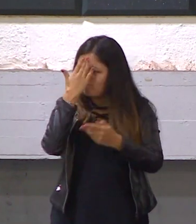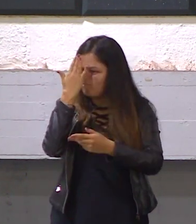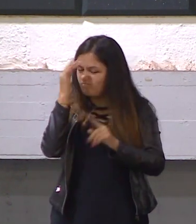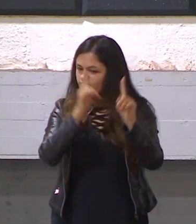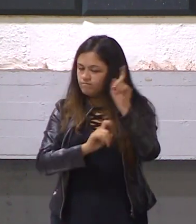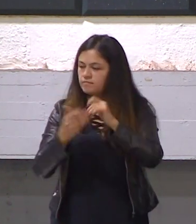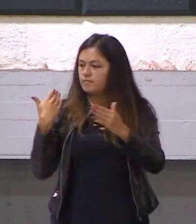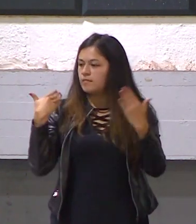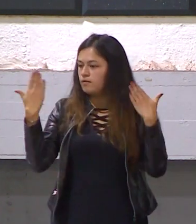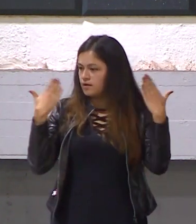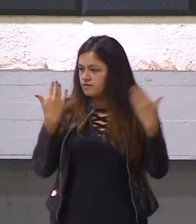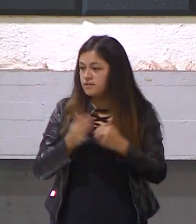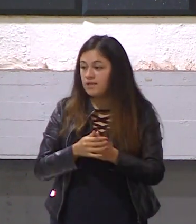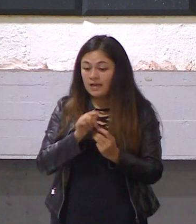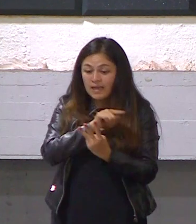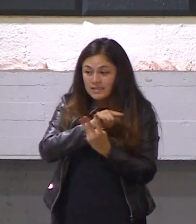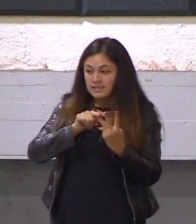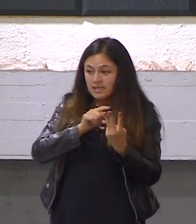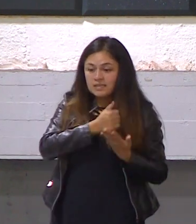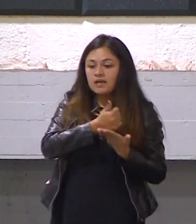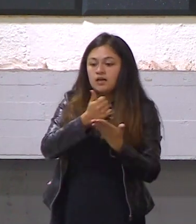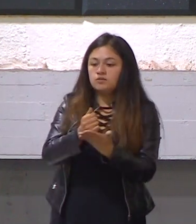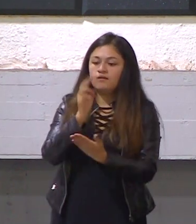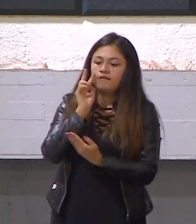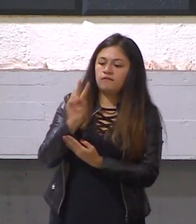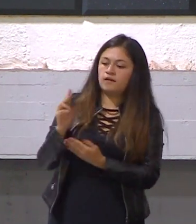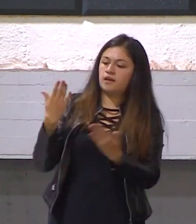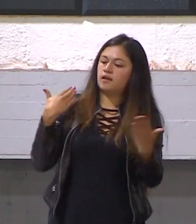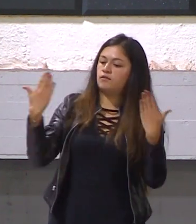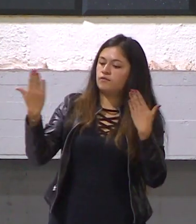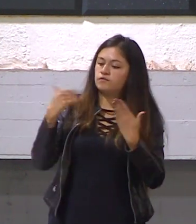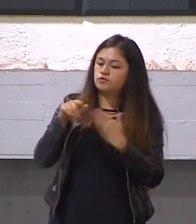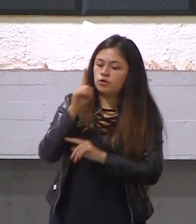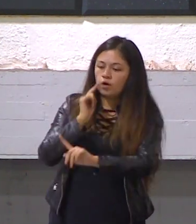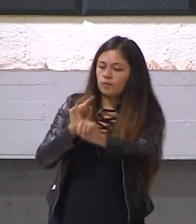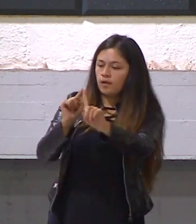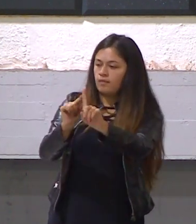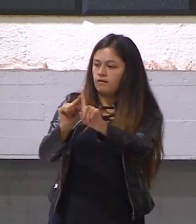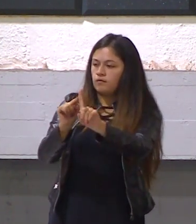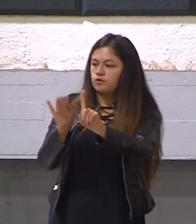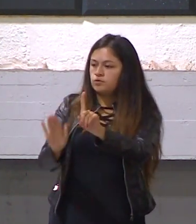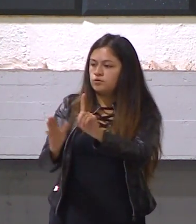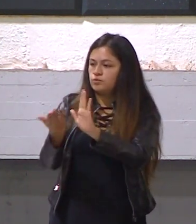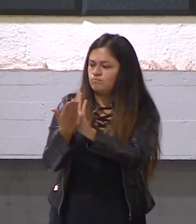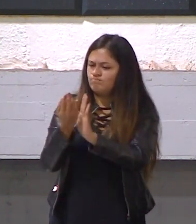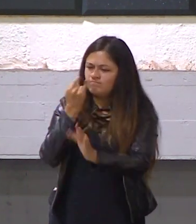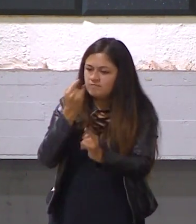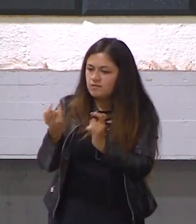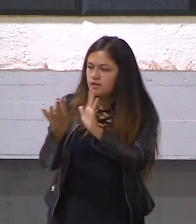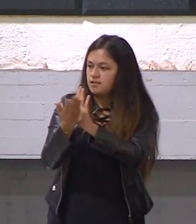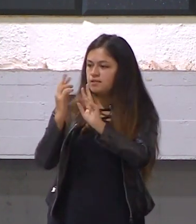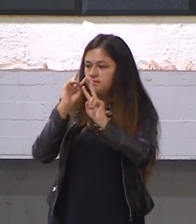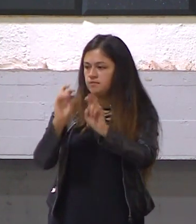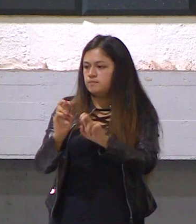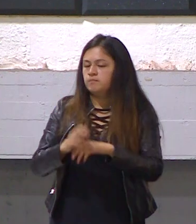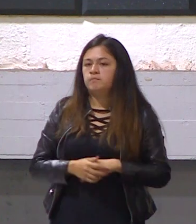hacen referencias a la educación física desde su objeto particular de interés